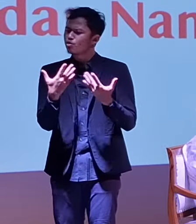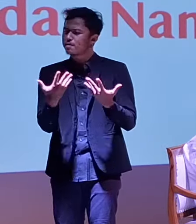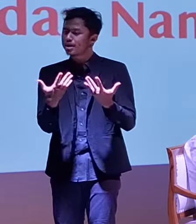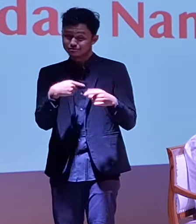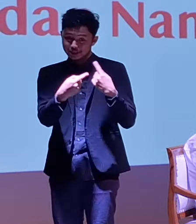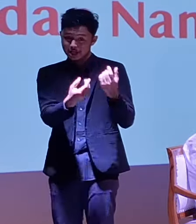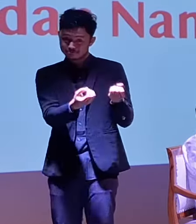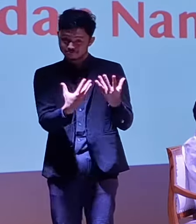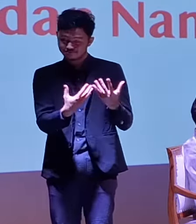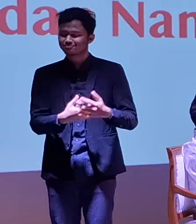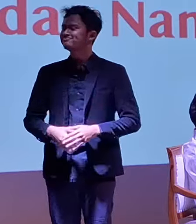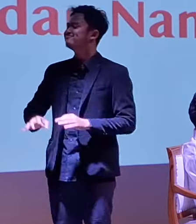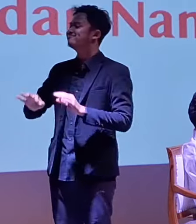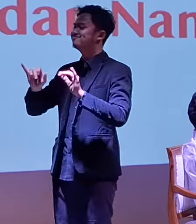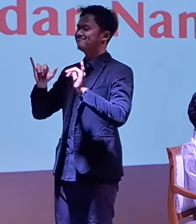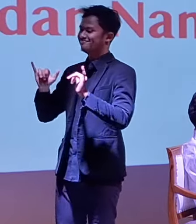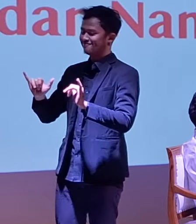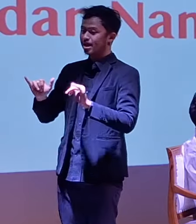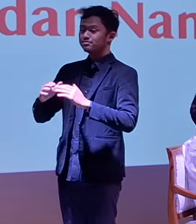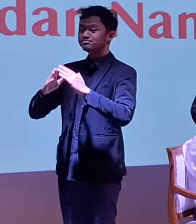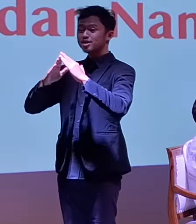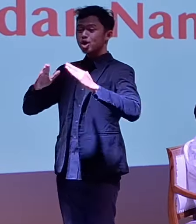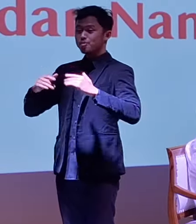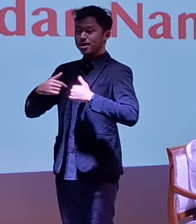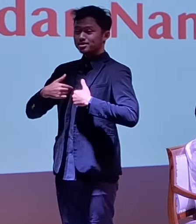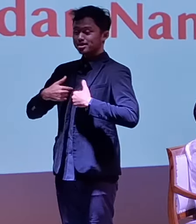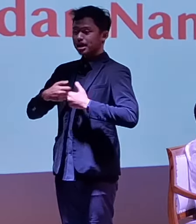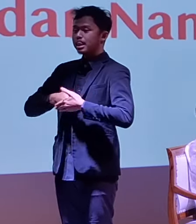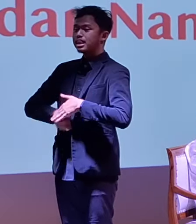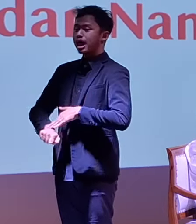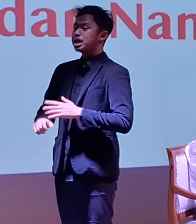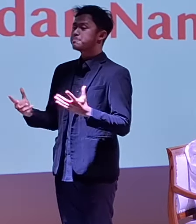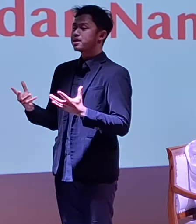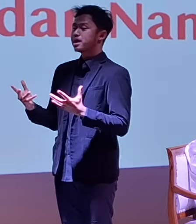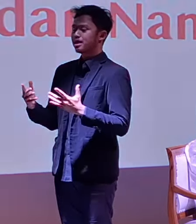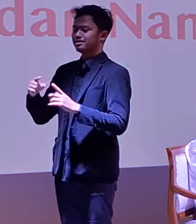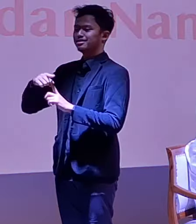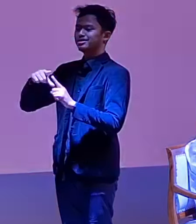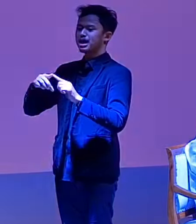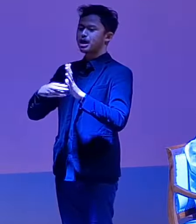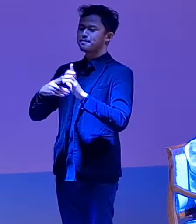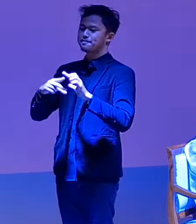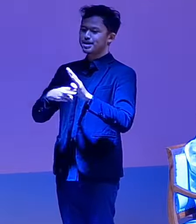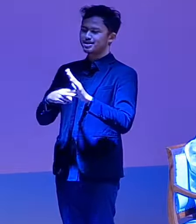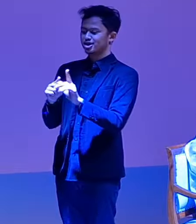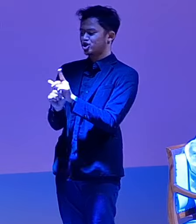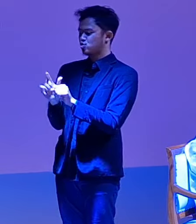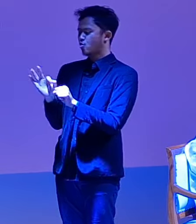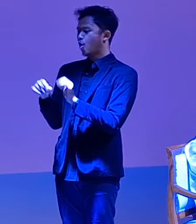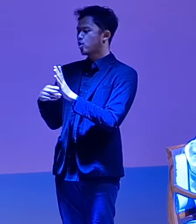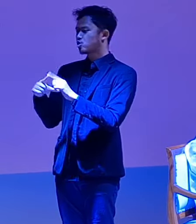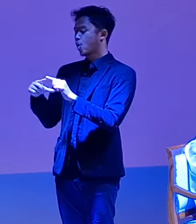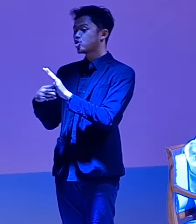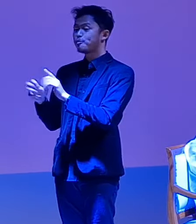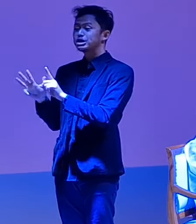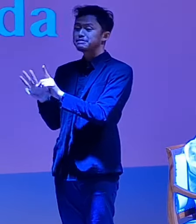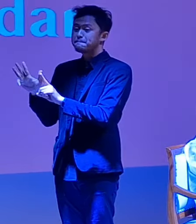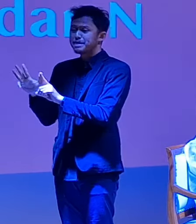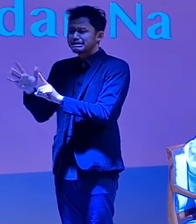ya, Mas? Gini, rumah kami, saya tumbuh besar di sebuah rumah di Taman Yuwono nomor 19 itu di Indagen, belakang.